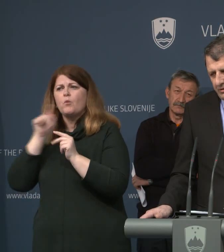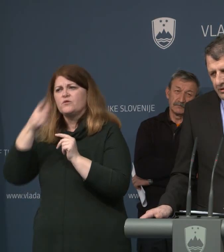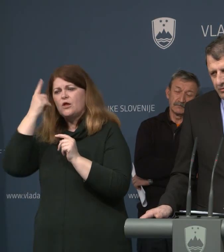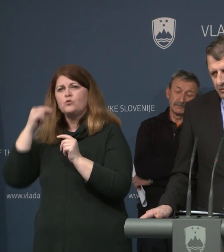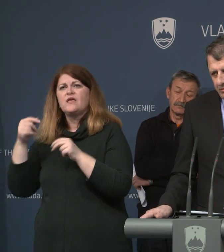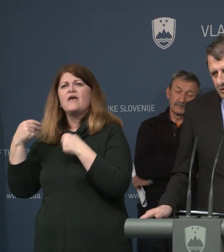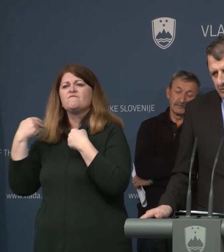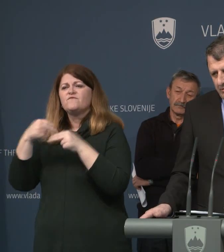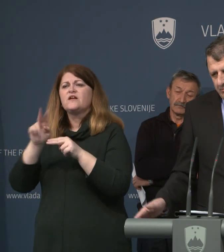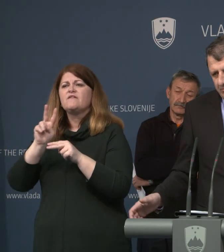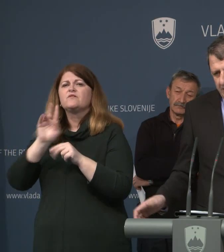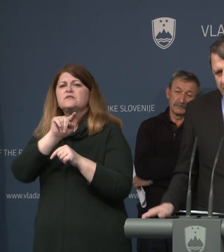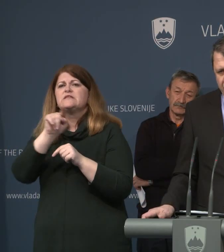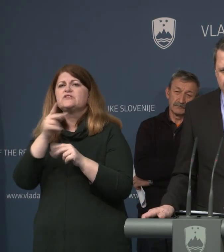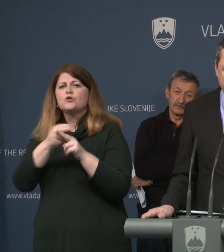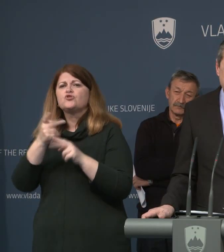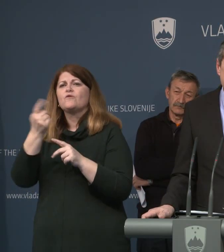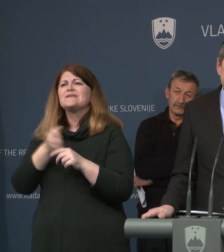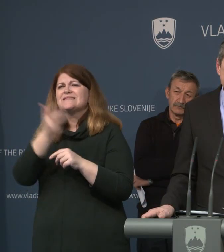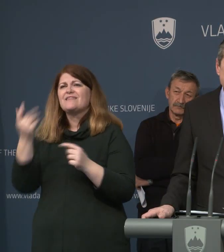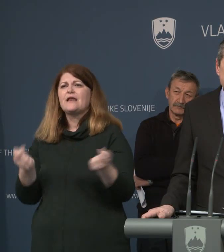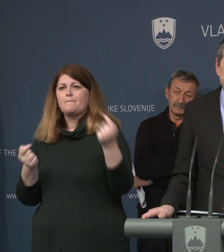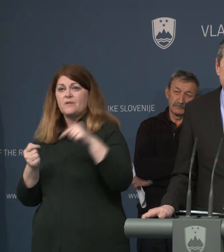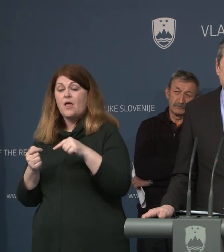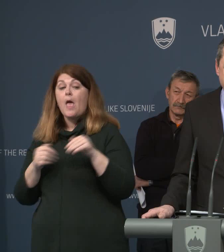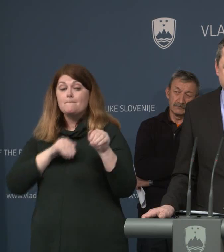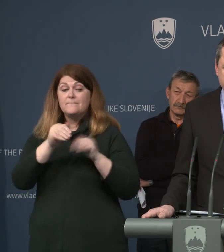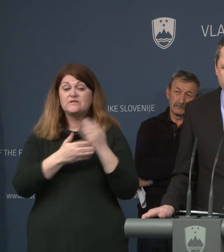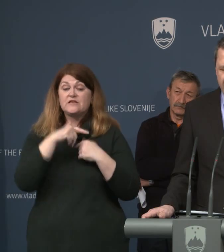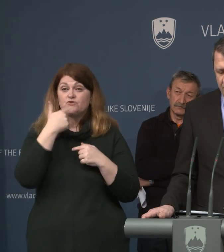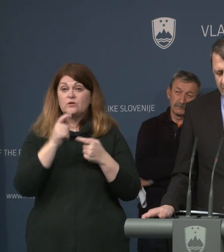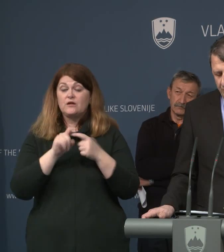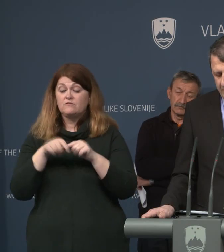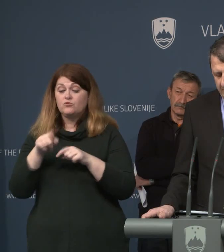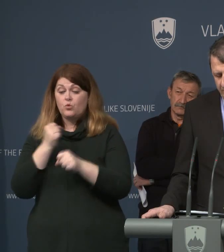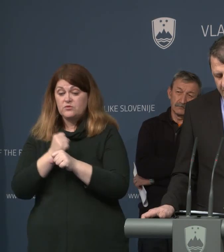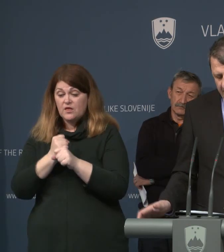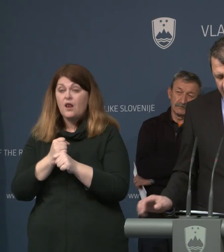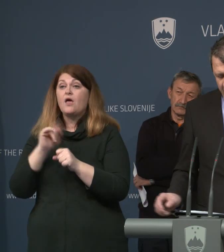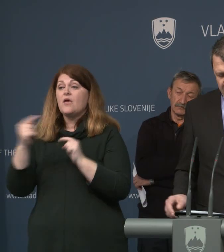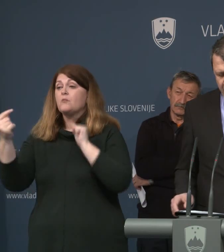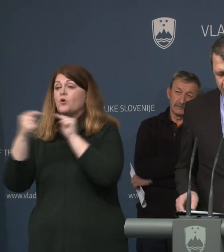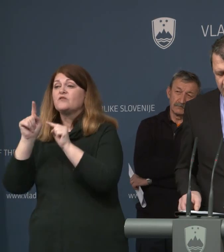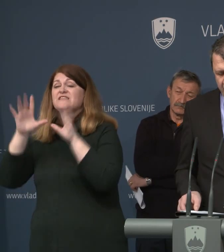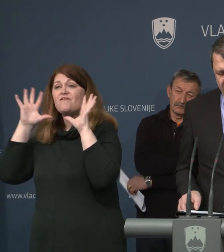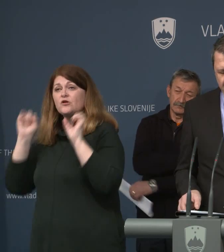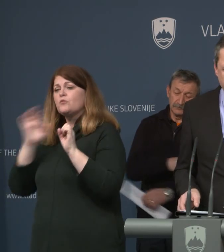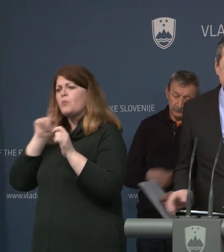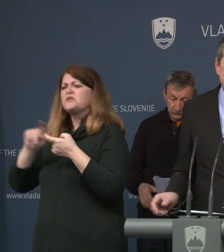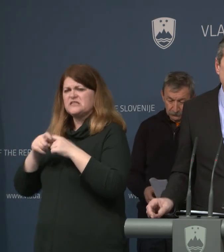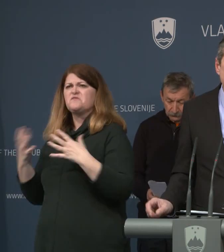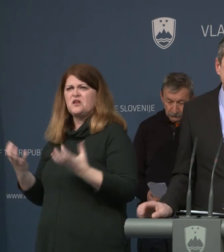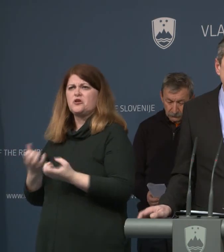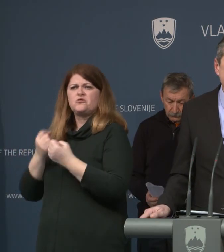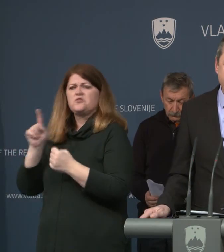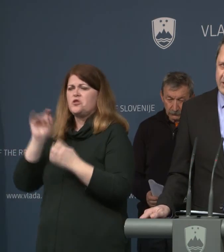pač vrnili na izvorno državo. Ministrstvo za zunanje zadeve dela na tem vprašanju je v kontaktu z veleposlaništvom in mislim, da bomo te stvari rešili,